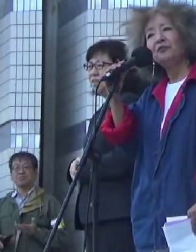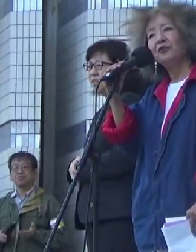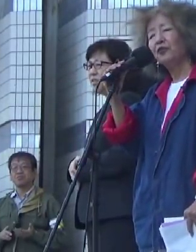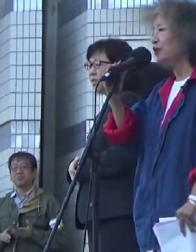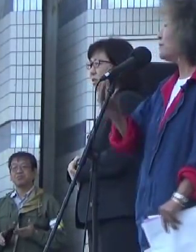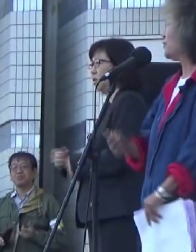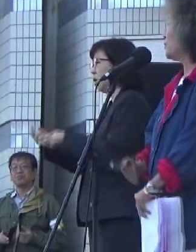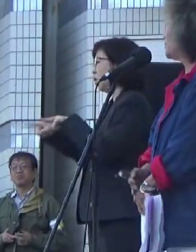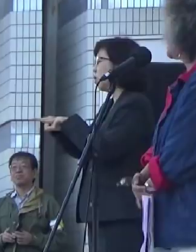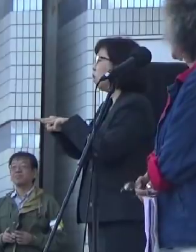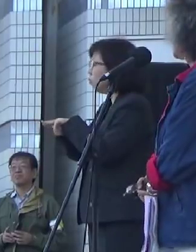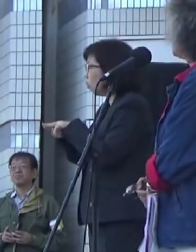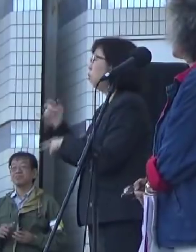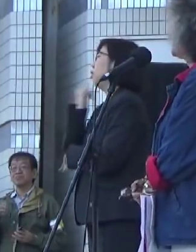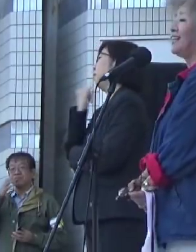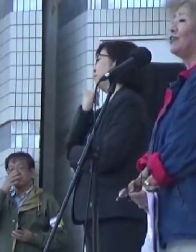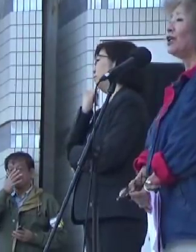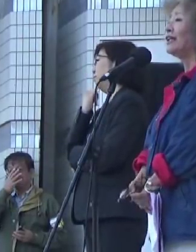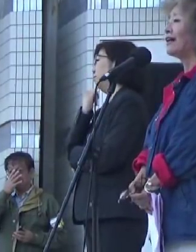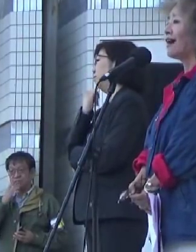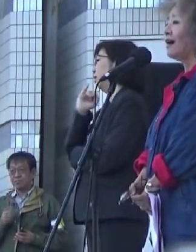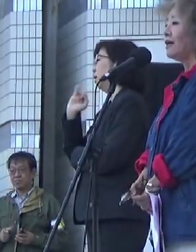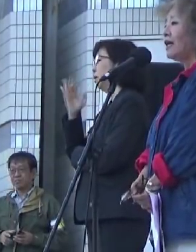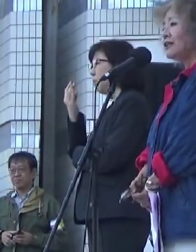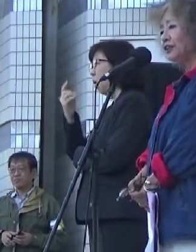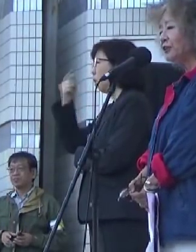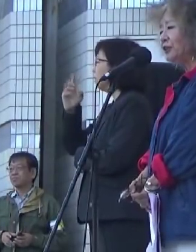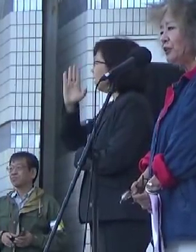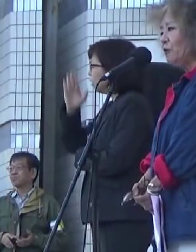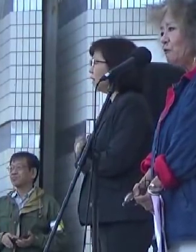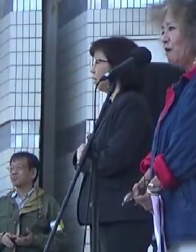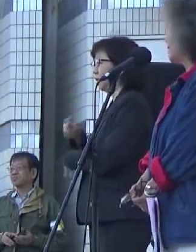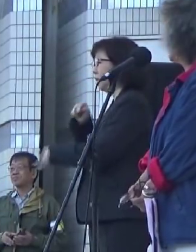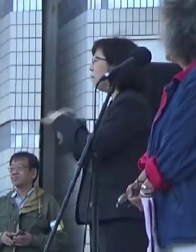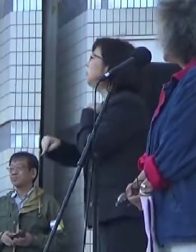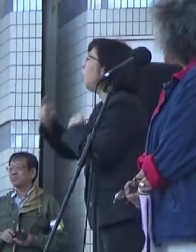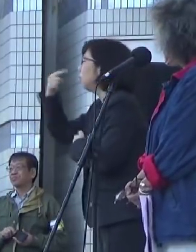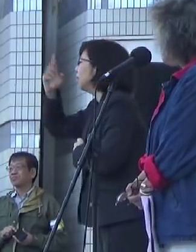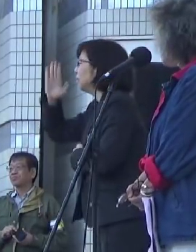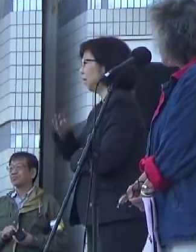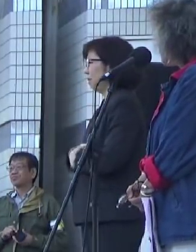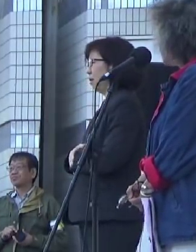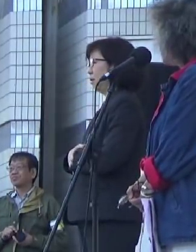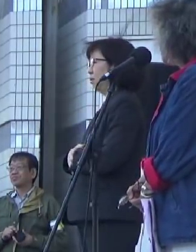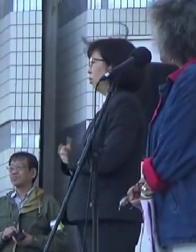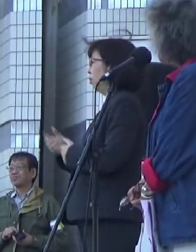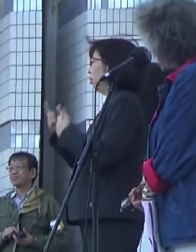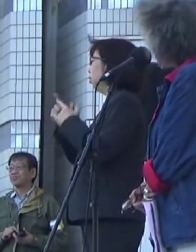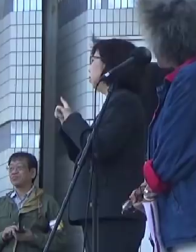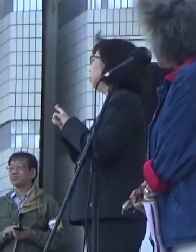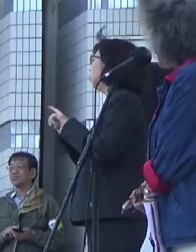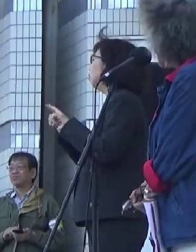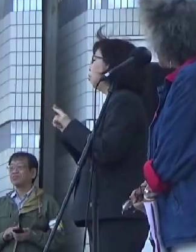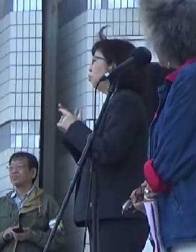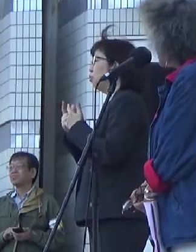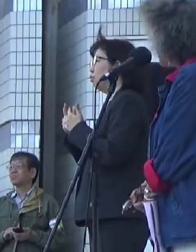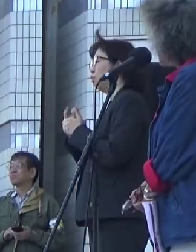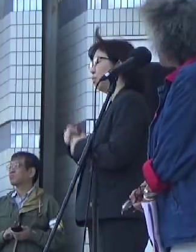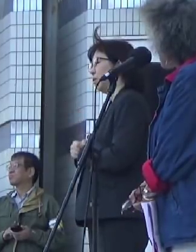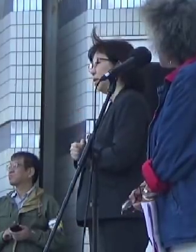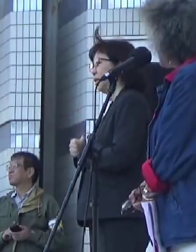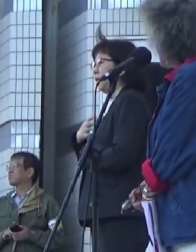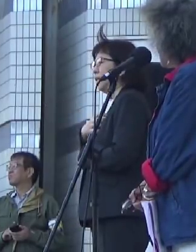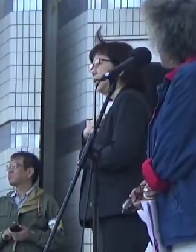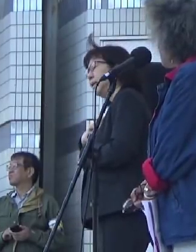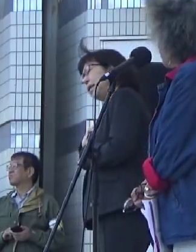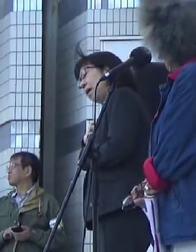寄り添うの意味を教えてください。どなたか、通常は痛みを共有することです。寄り添